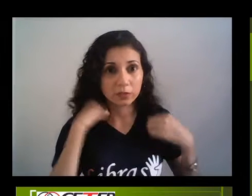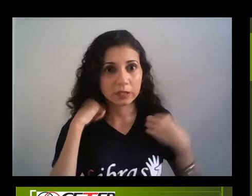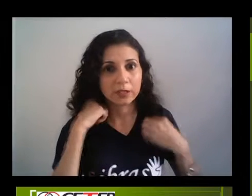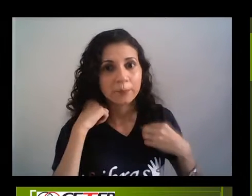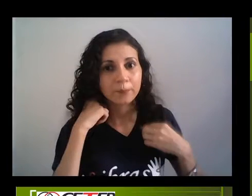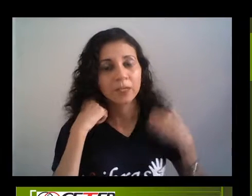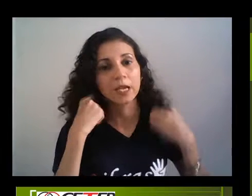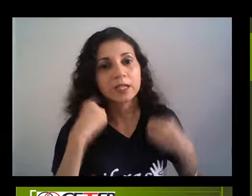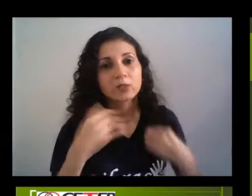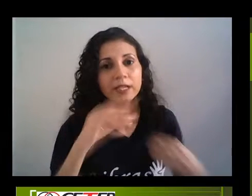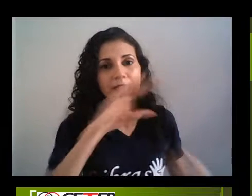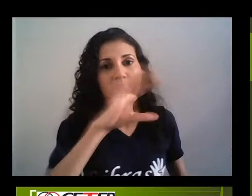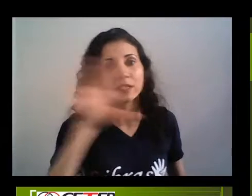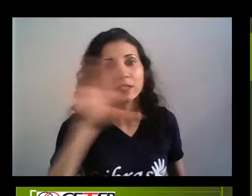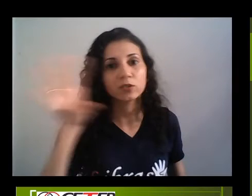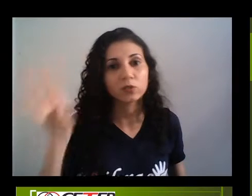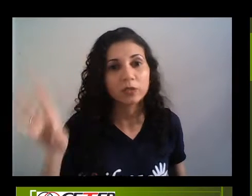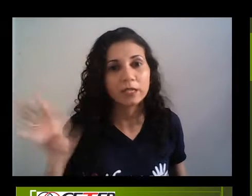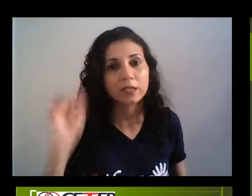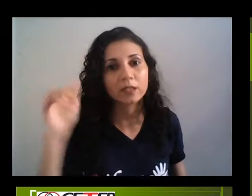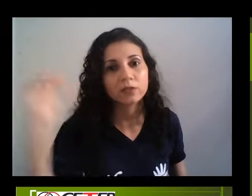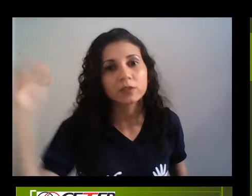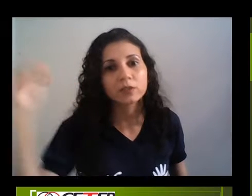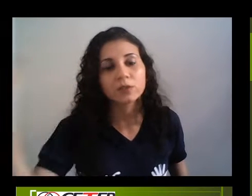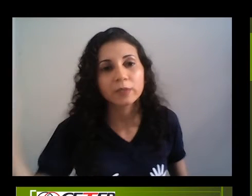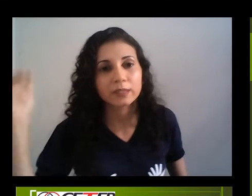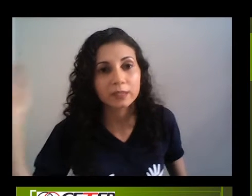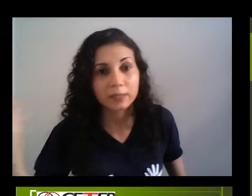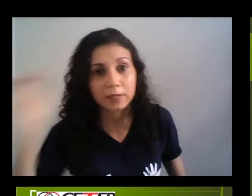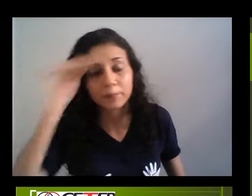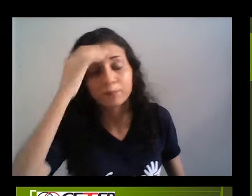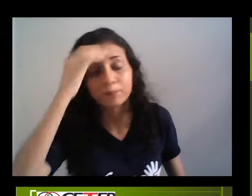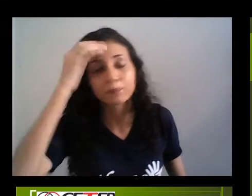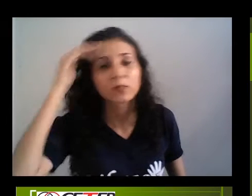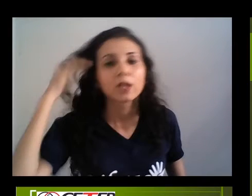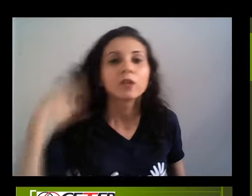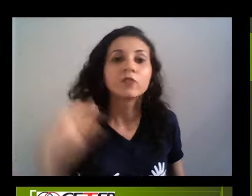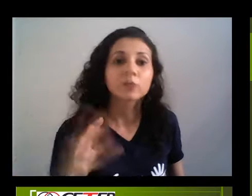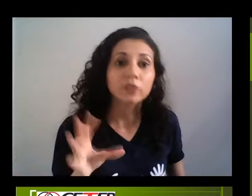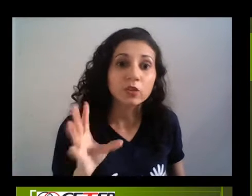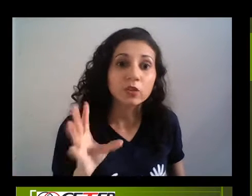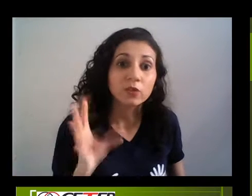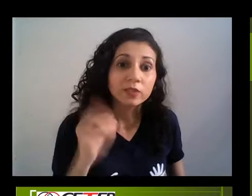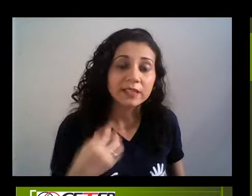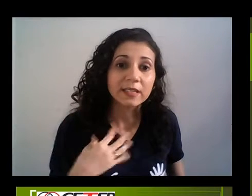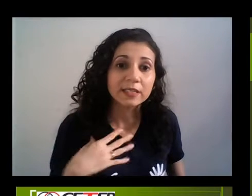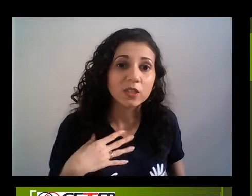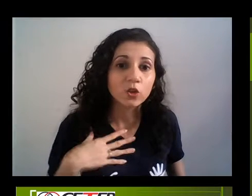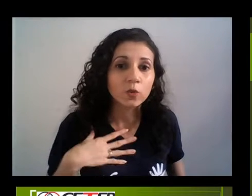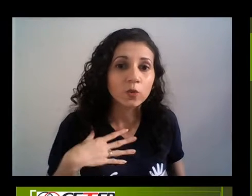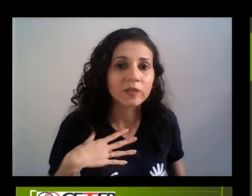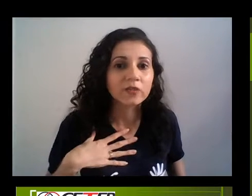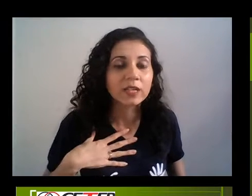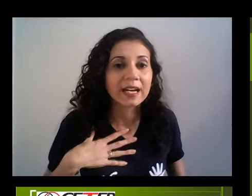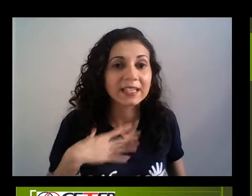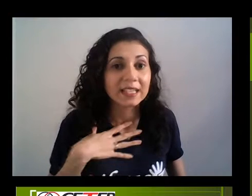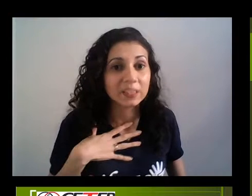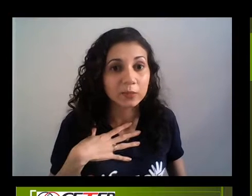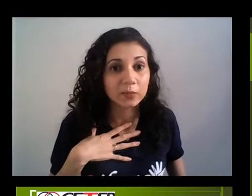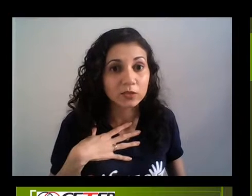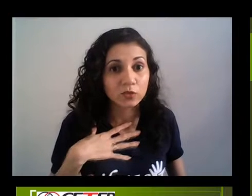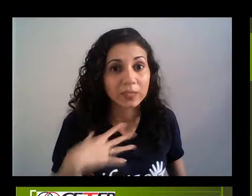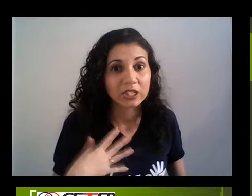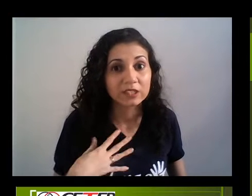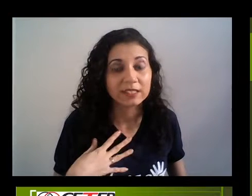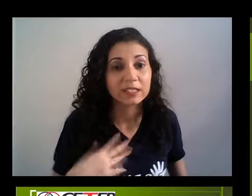vocês vão entender. Então, tem essa frase toda aí, então, você adormece, tarará. Vamos ver, eu vou sinalizar aqui como vai ficar na